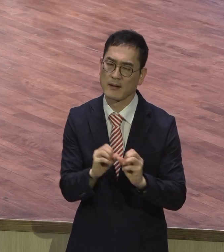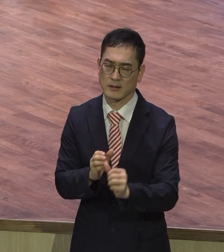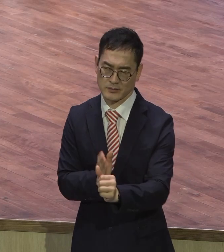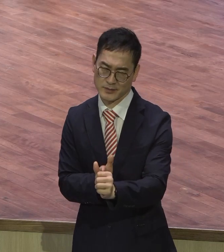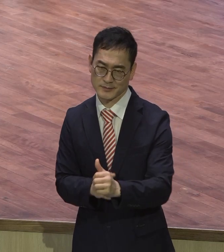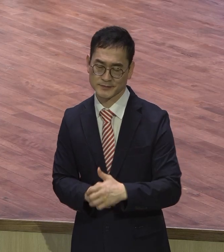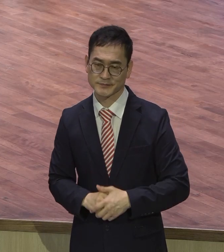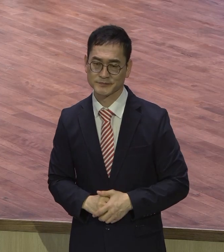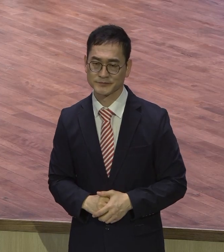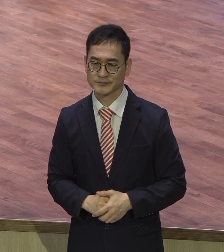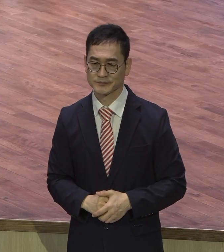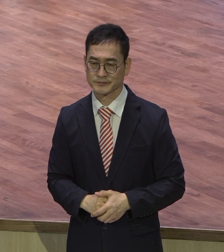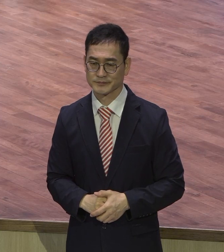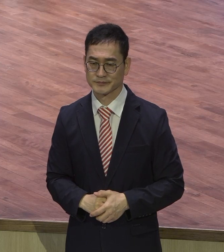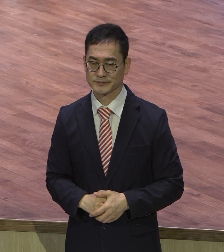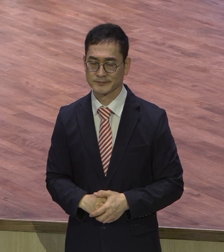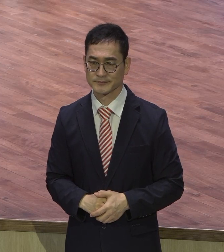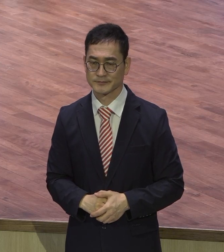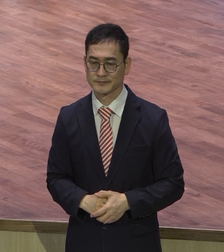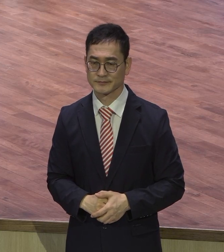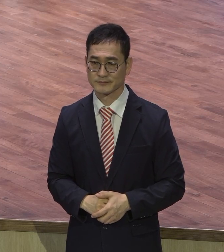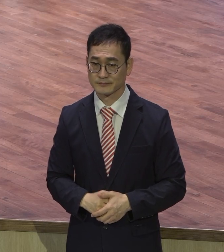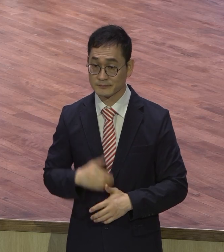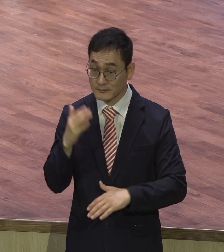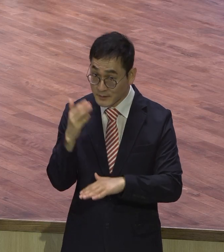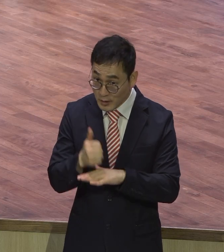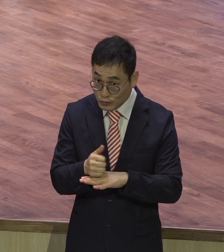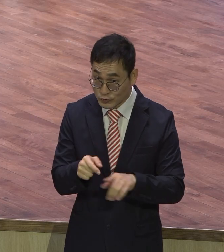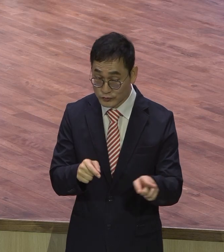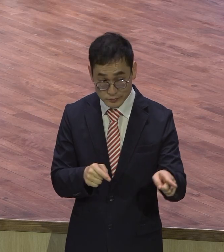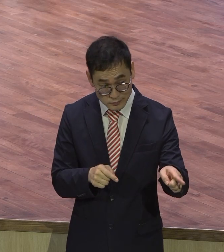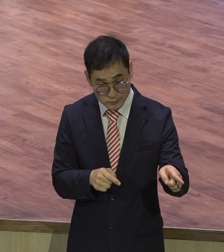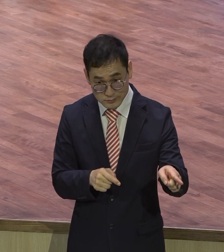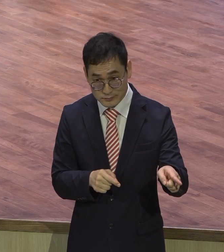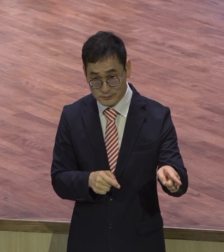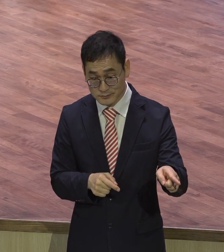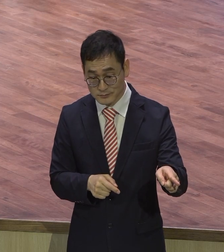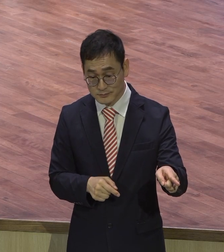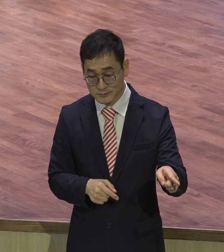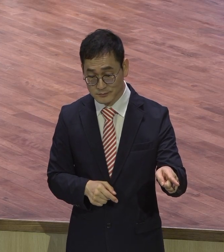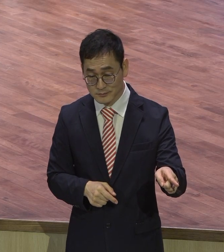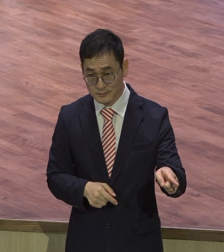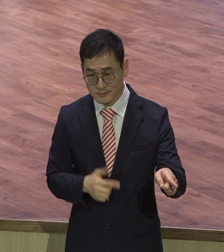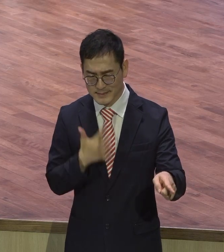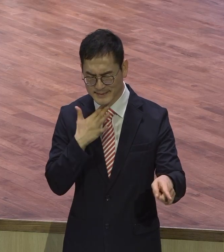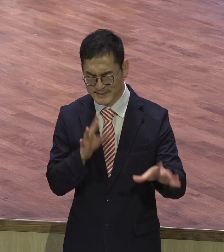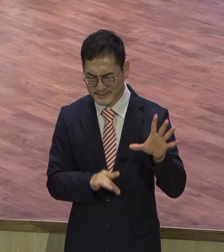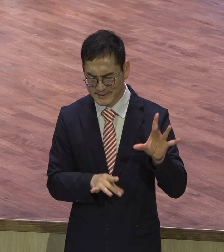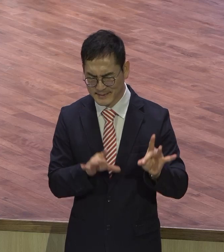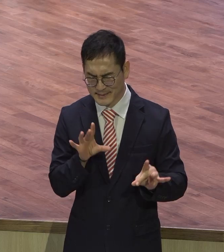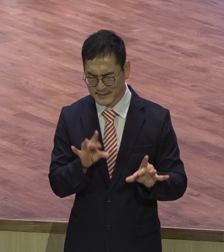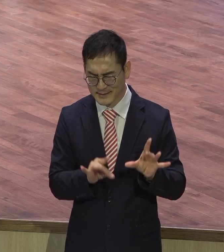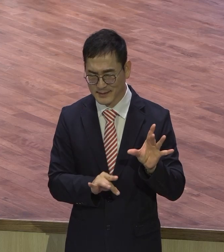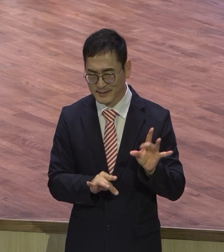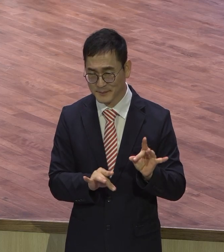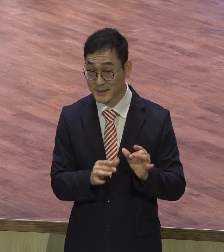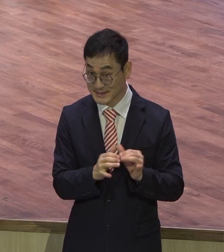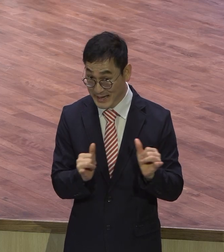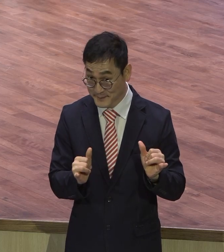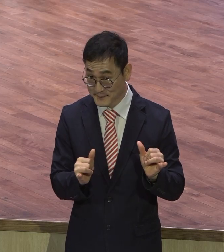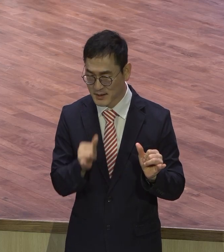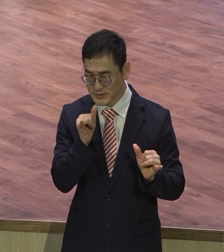복음을 전하면 어떻게 마태처럼 적시로 적시로 반응할 영혼이 너무